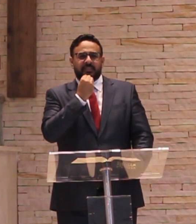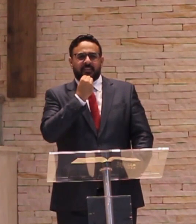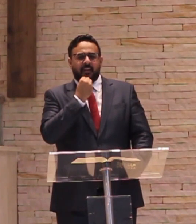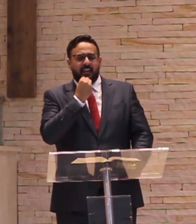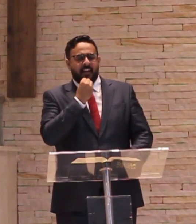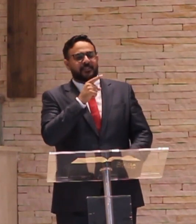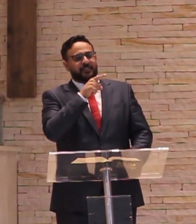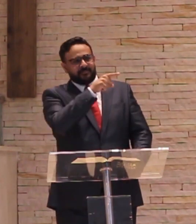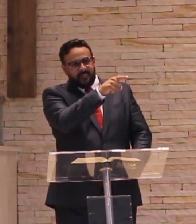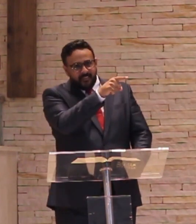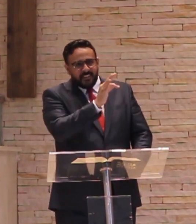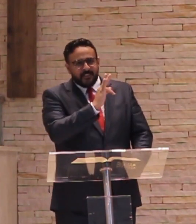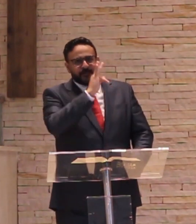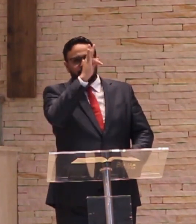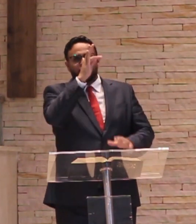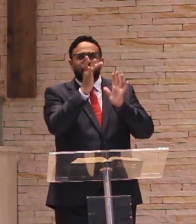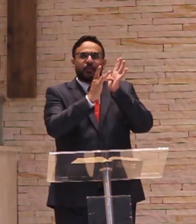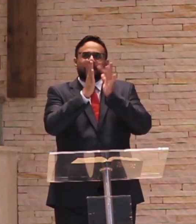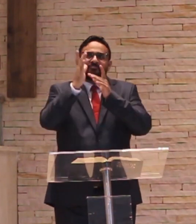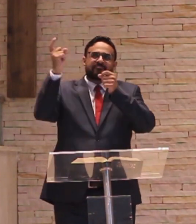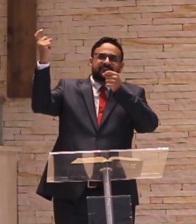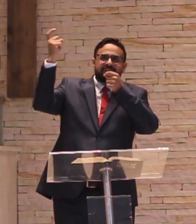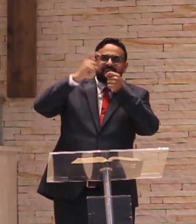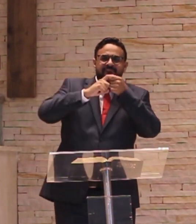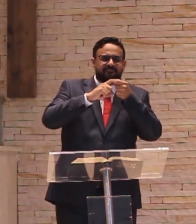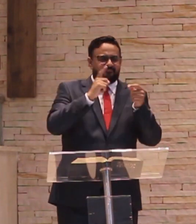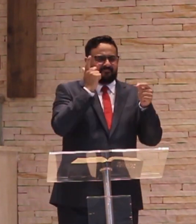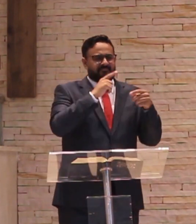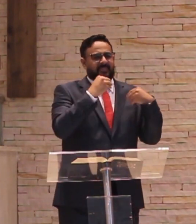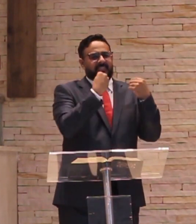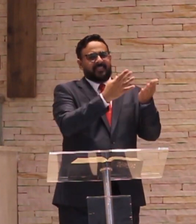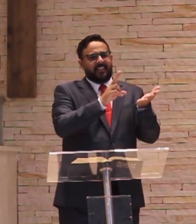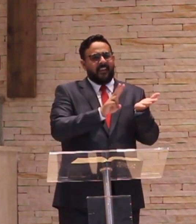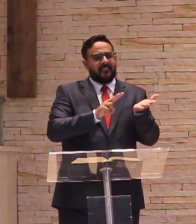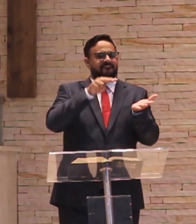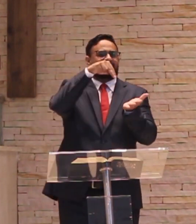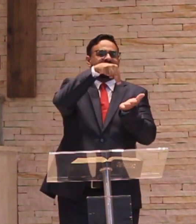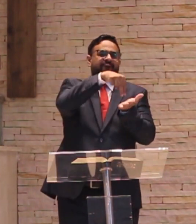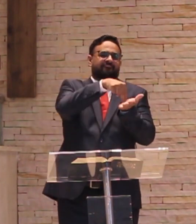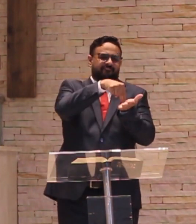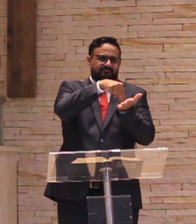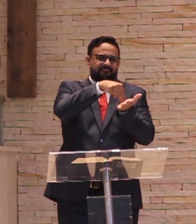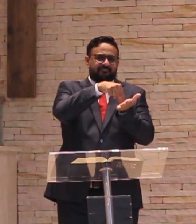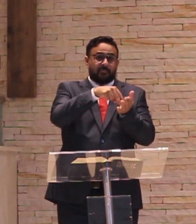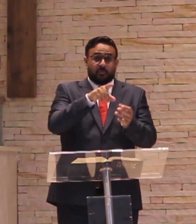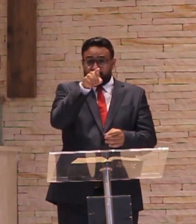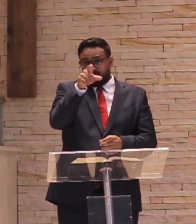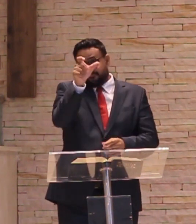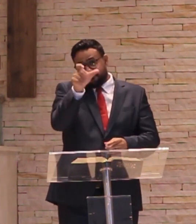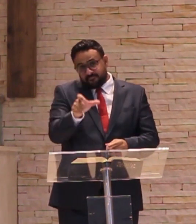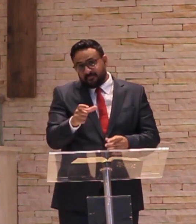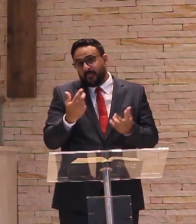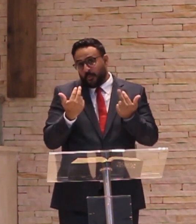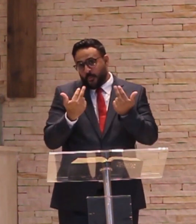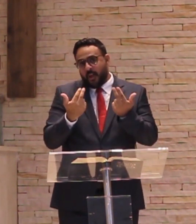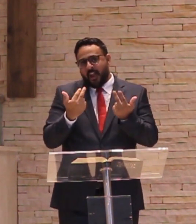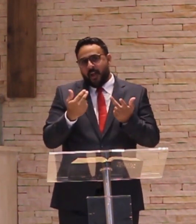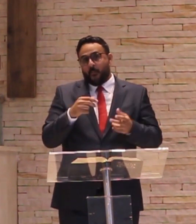o Todo-Poderoso, dá oportunidade para todos nós. E essa pessoa que você viu morrer, ela pode ter